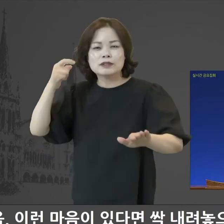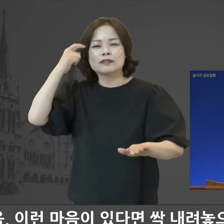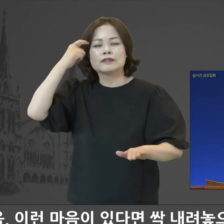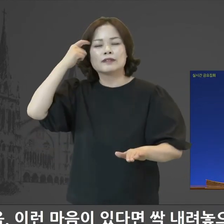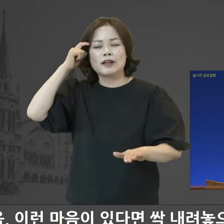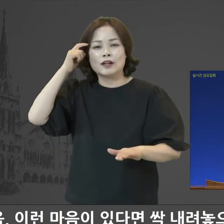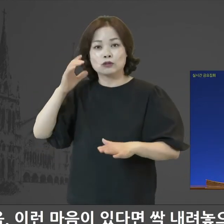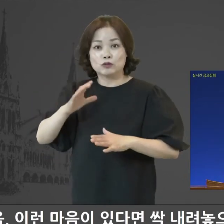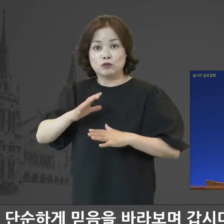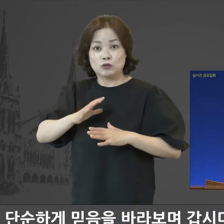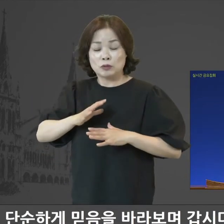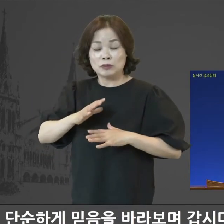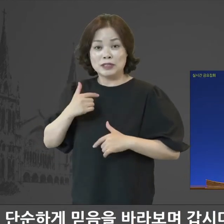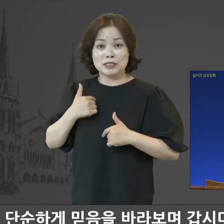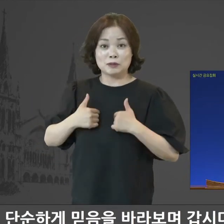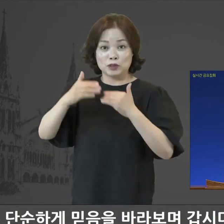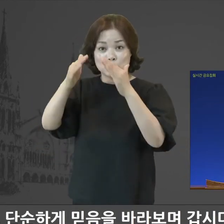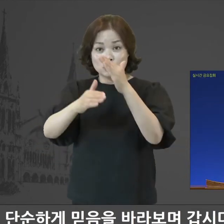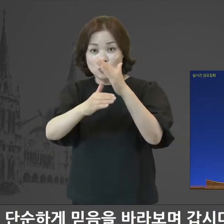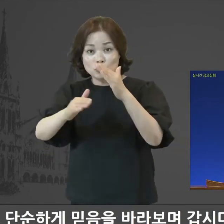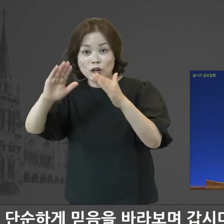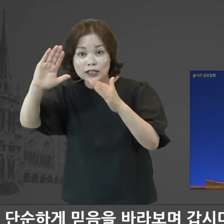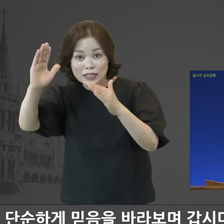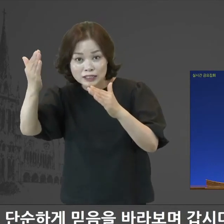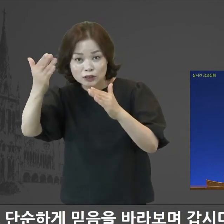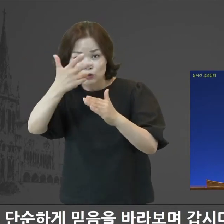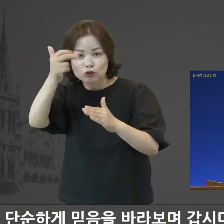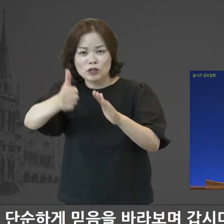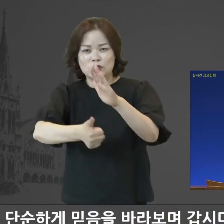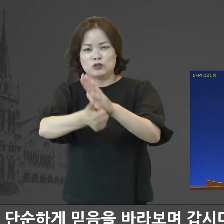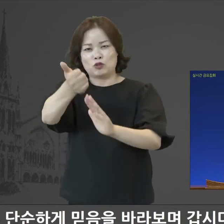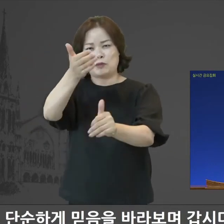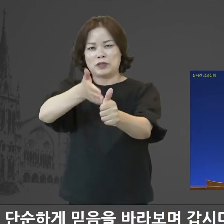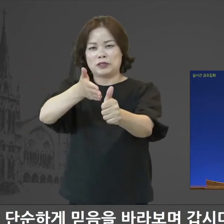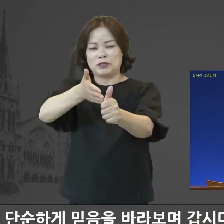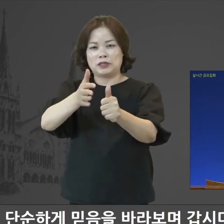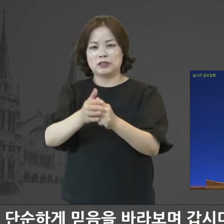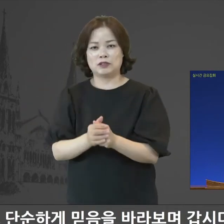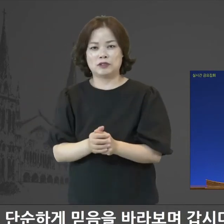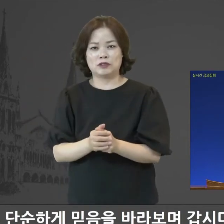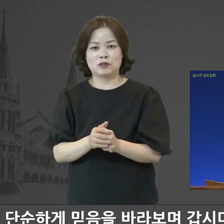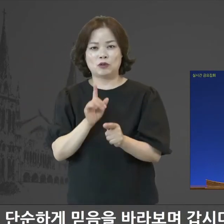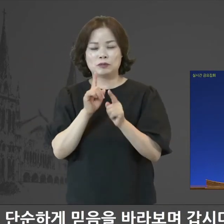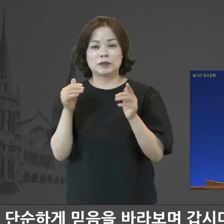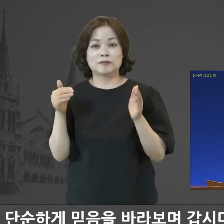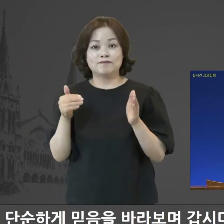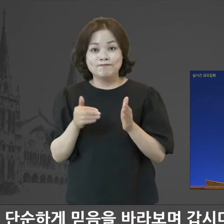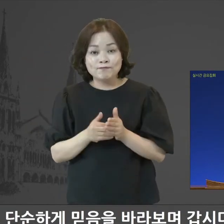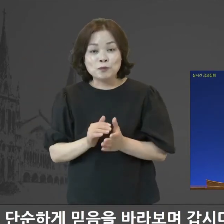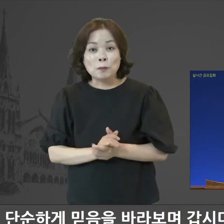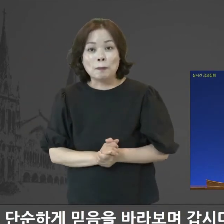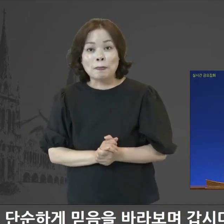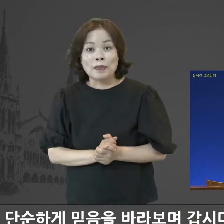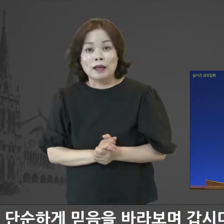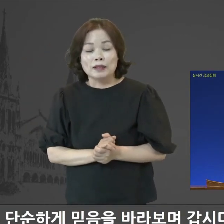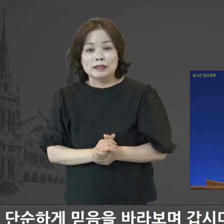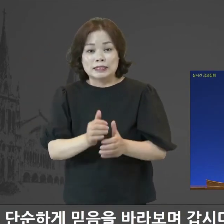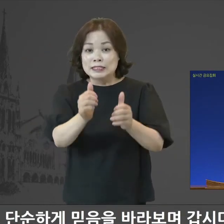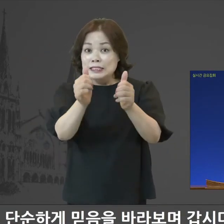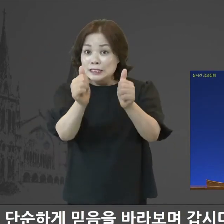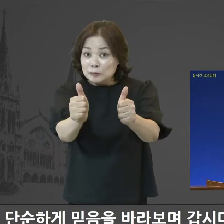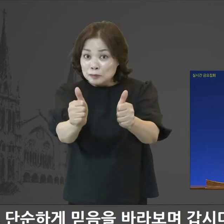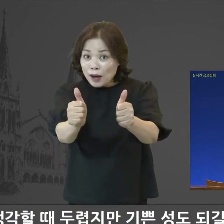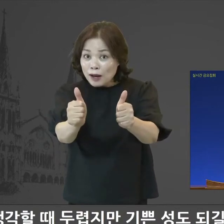생각하면서 두렵지만 기쁜 성도들 되시기를 주 안에서 소망해 봅니다. 이 말씀 마치고 끝냅니다. 여러분,